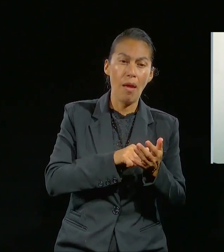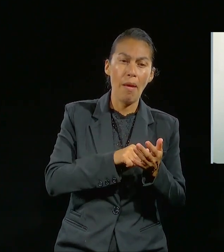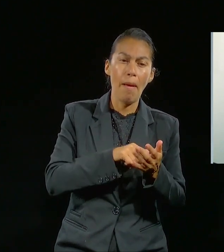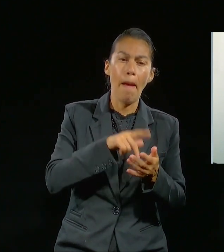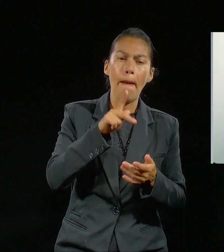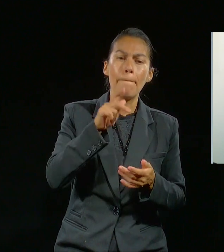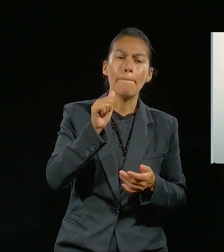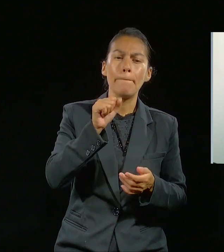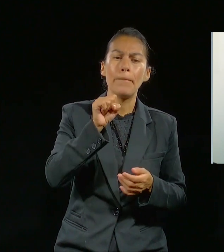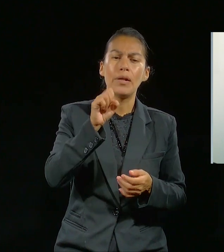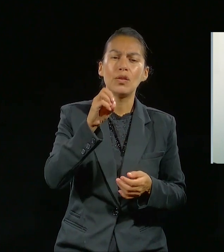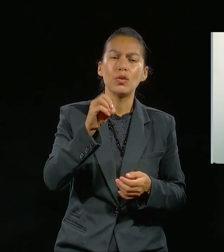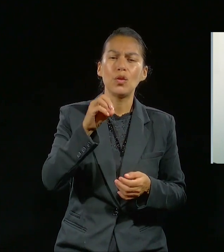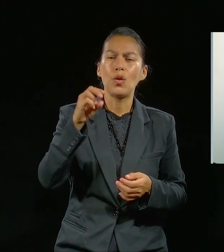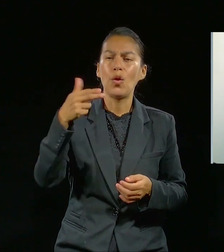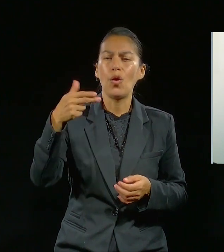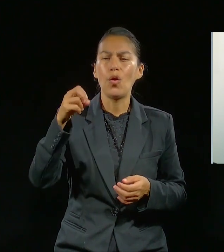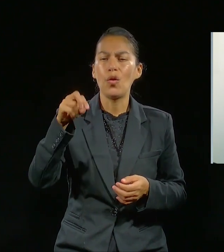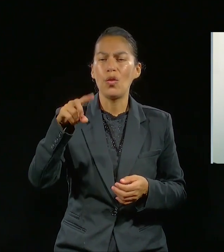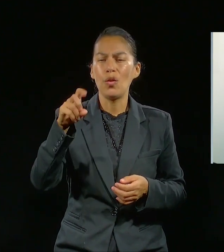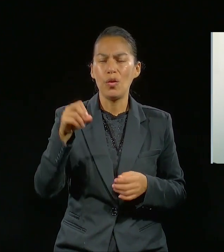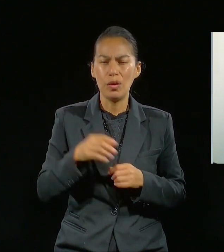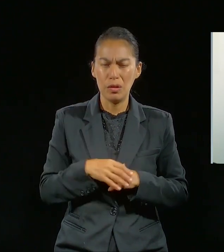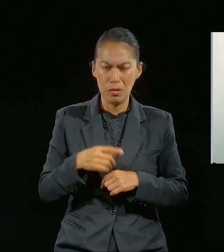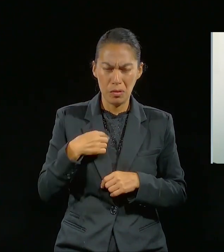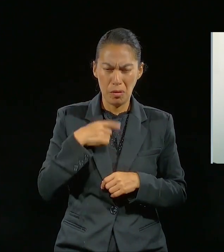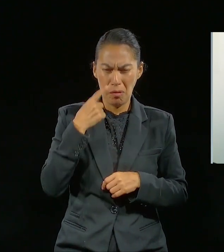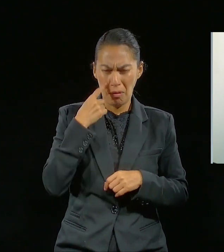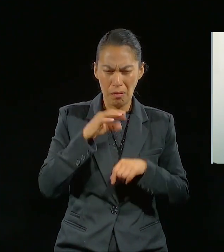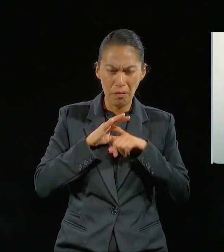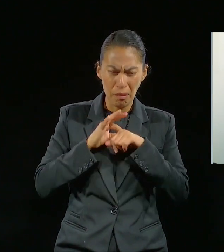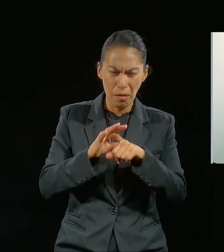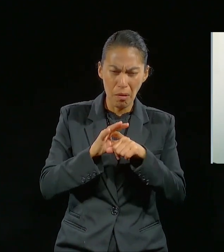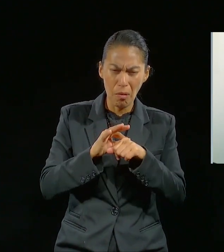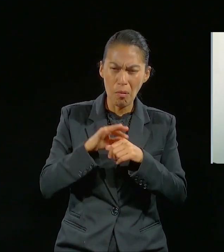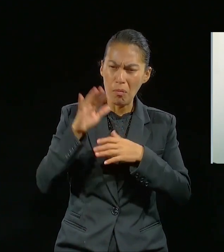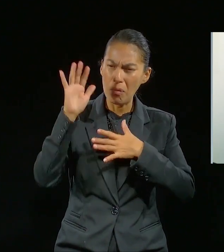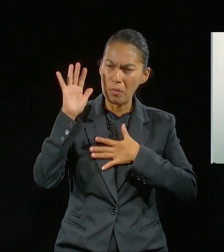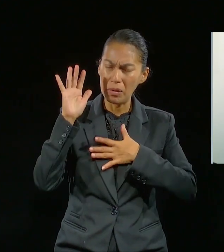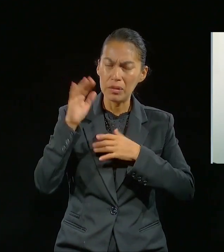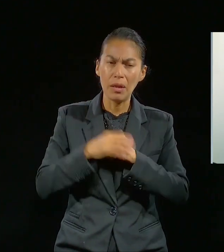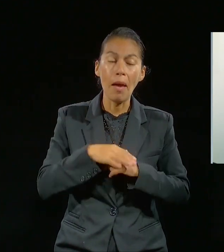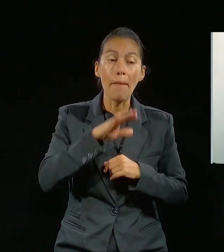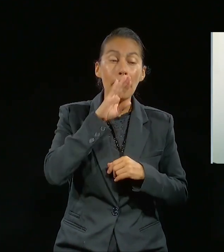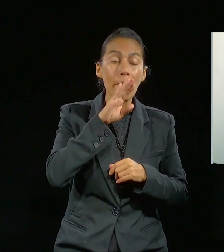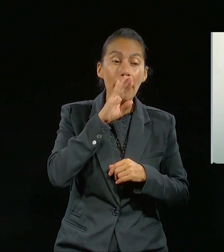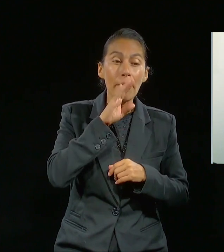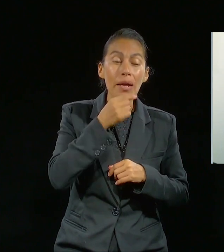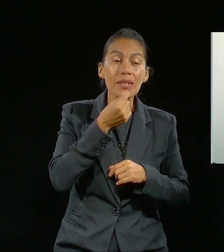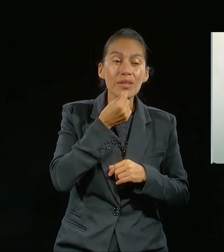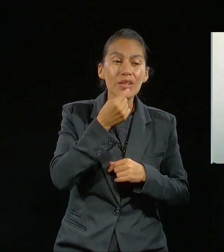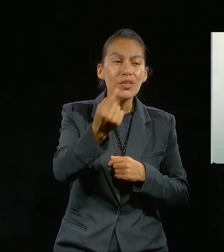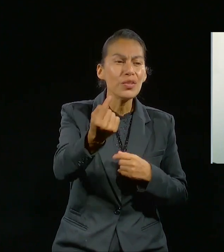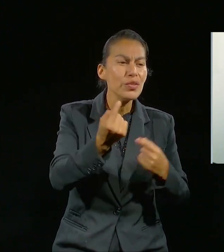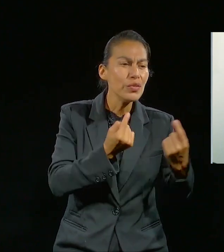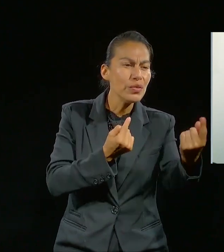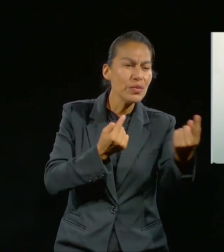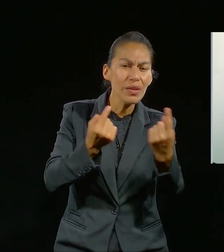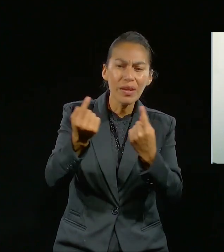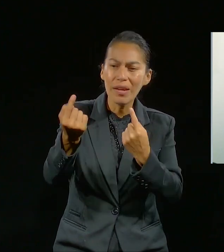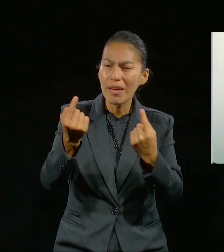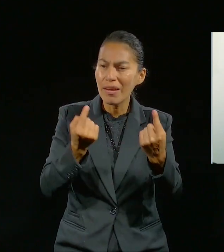Hondo. Entonces, la promesa que yo le di, y veo en Dios y en esas madres que vienen con sus